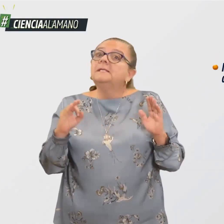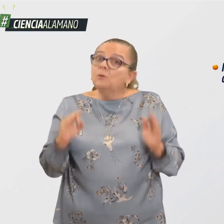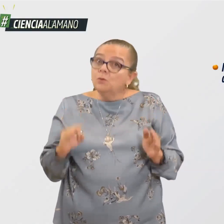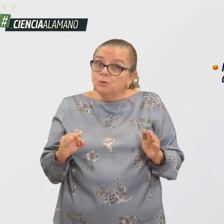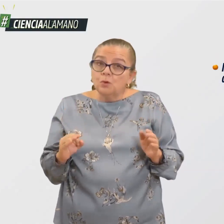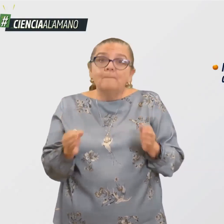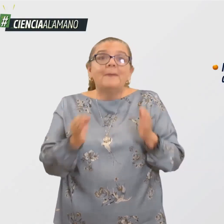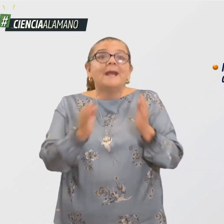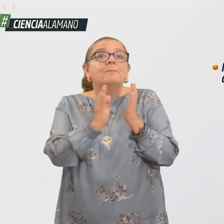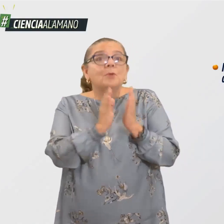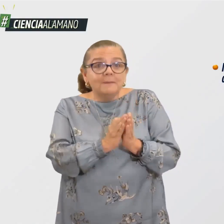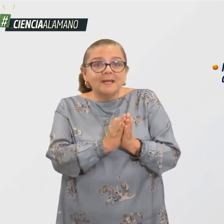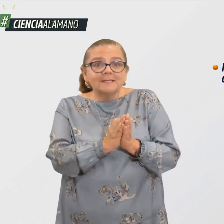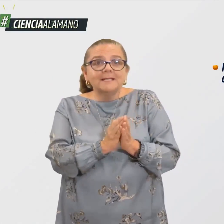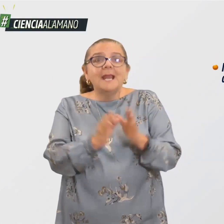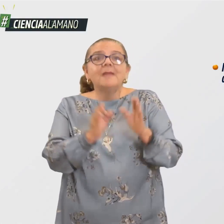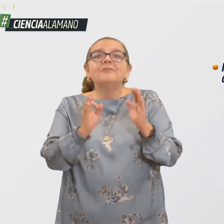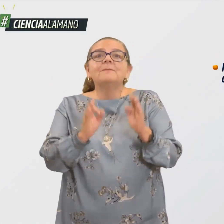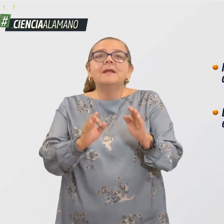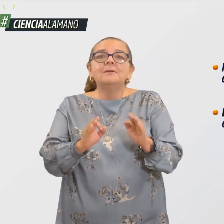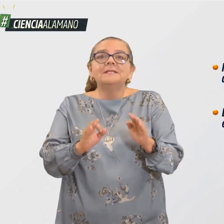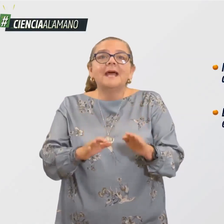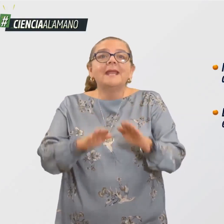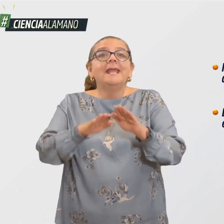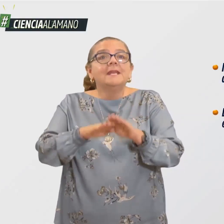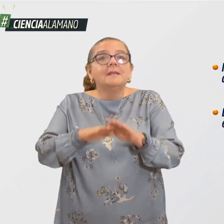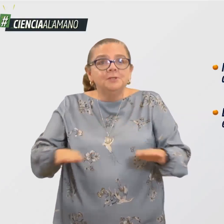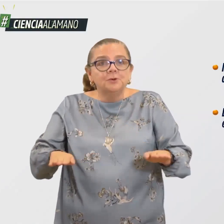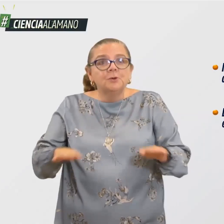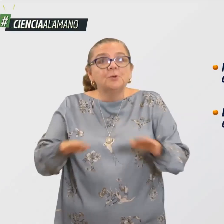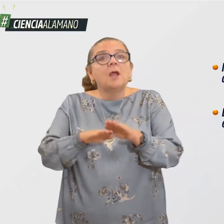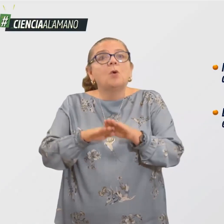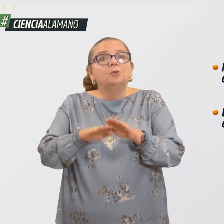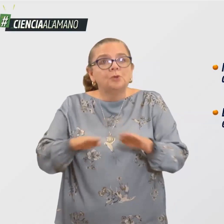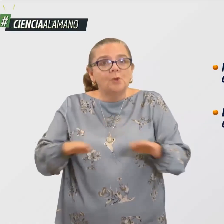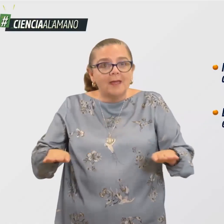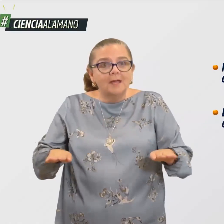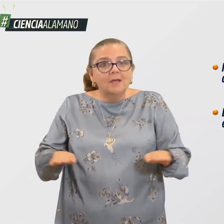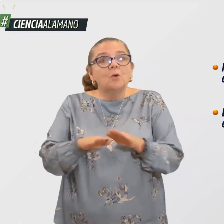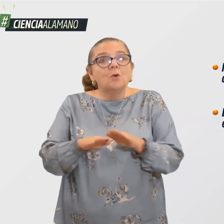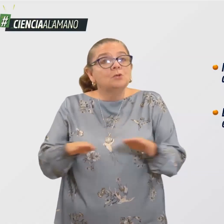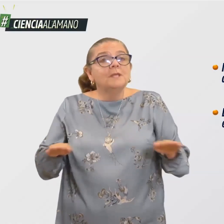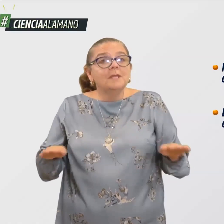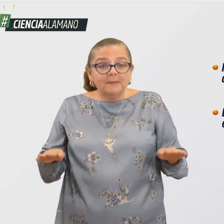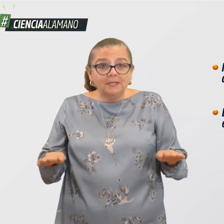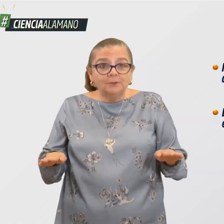Segundo, para poder embarazarse, la enfermedad debe estar en revisión, o sea, comprobada con los motivos.